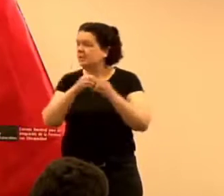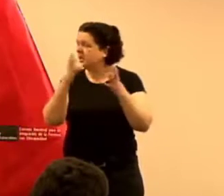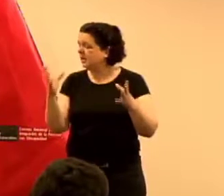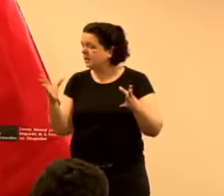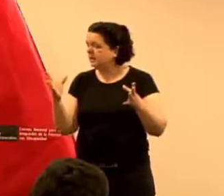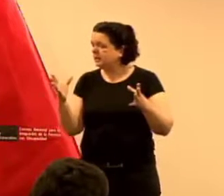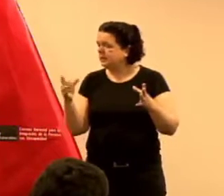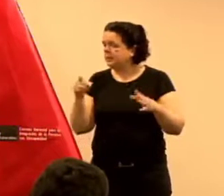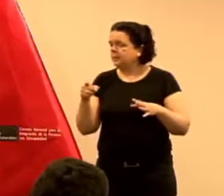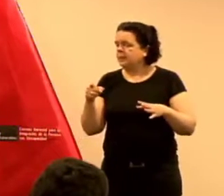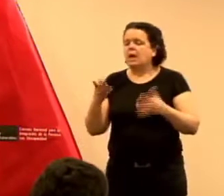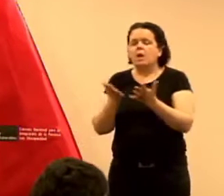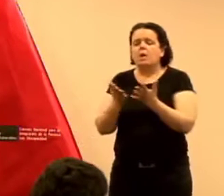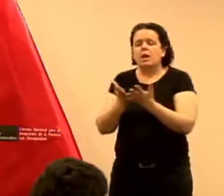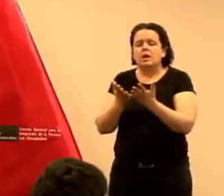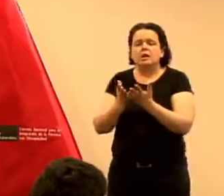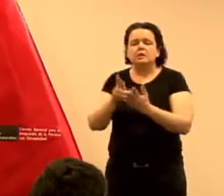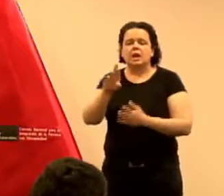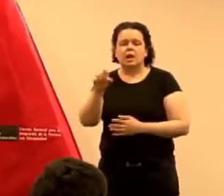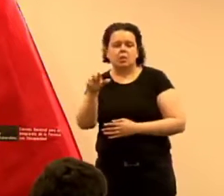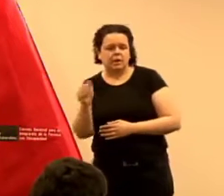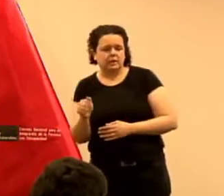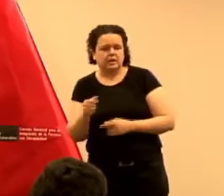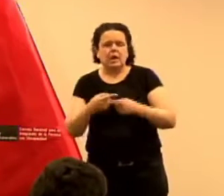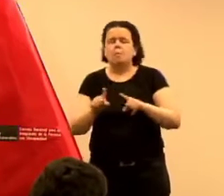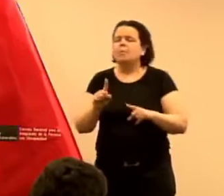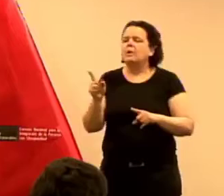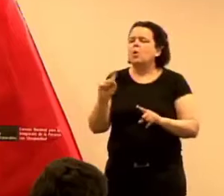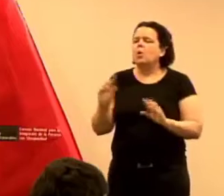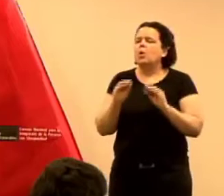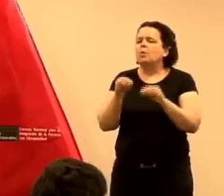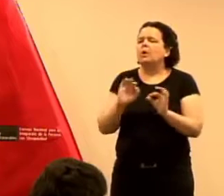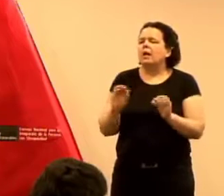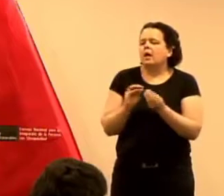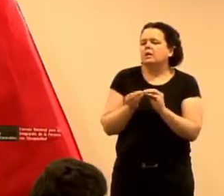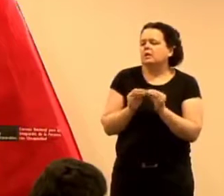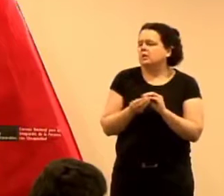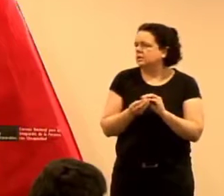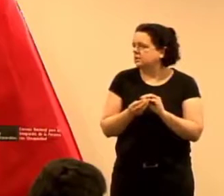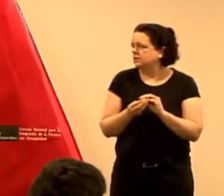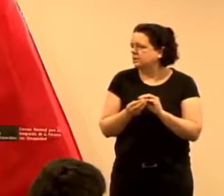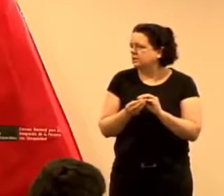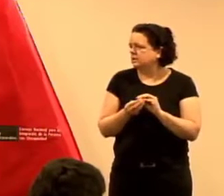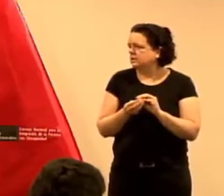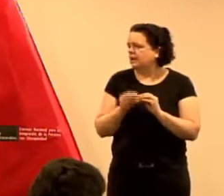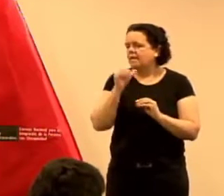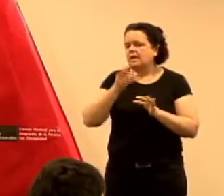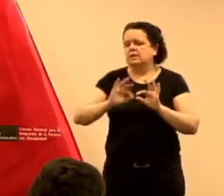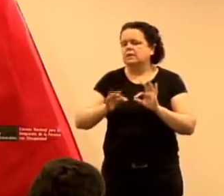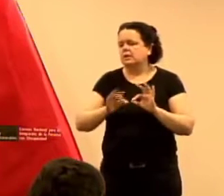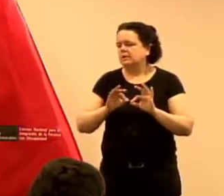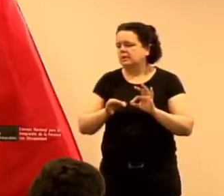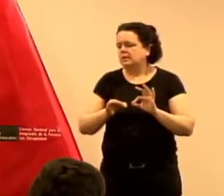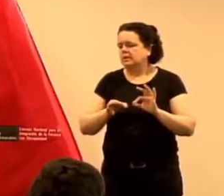día, en escuelas regulares, en aulas regulares, pero sin adaptaciones necesarias, ¿no? En ese caso era traductores de lengua de